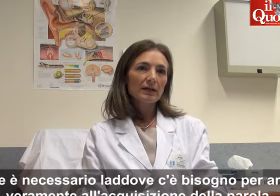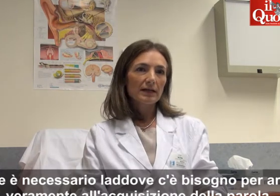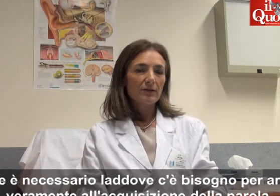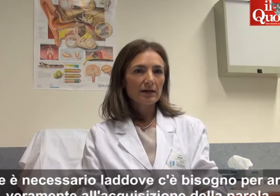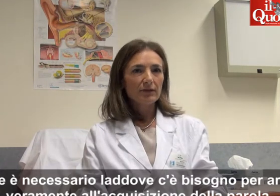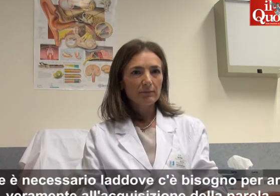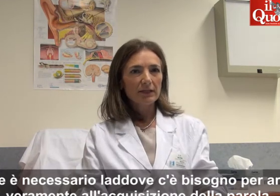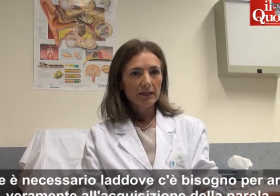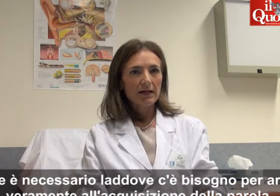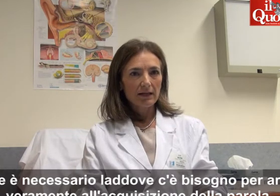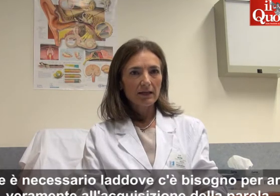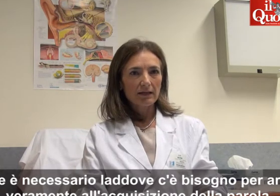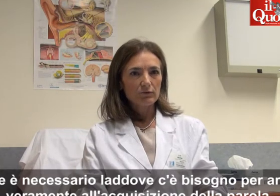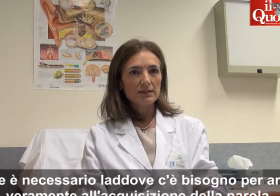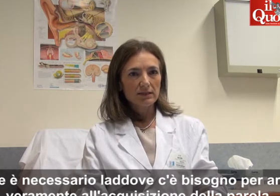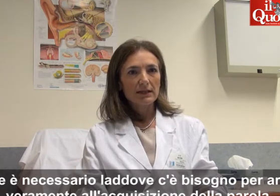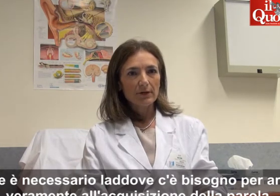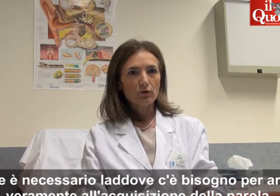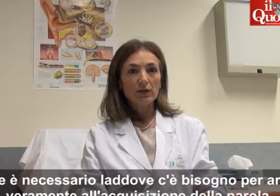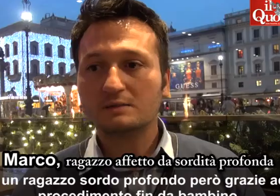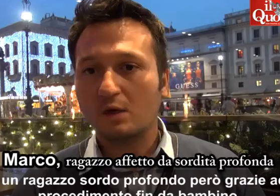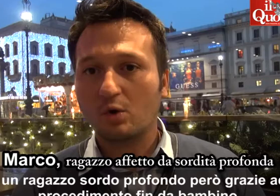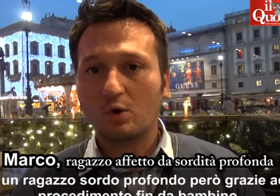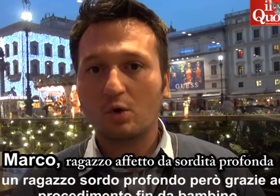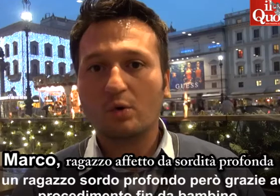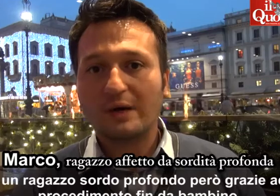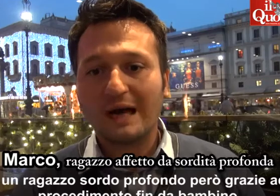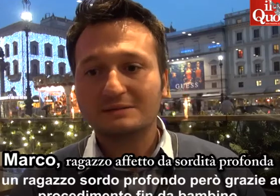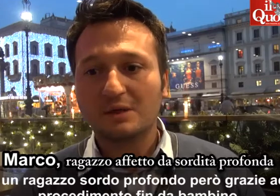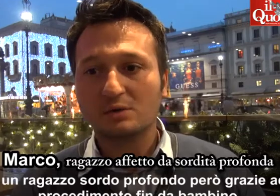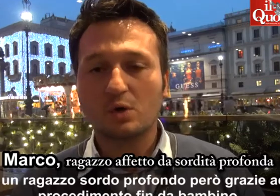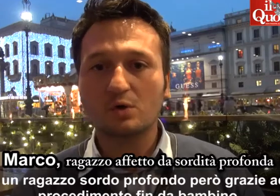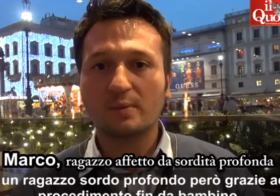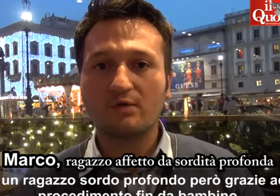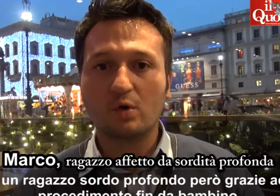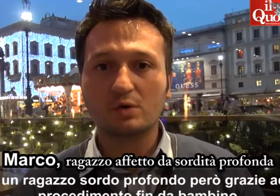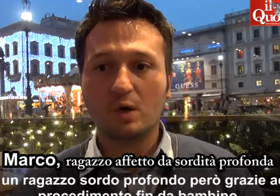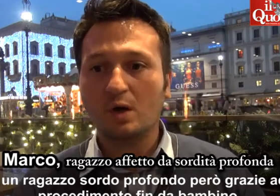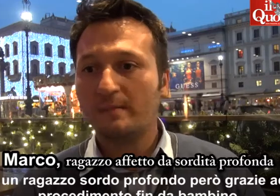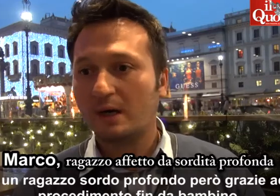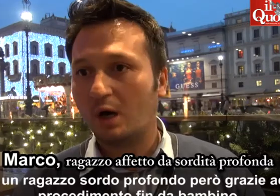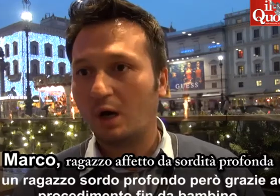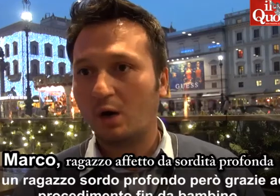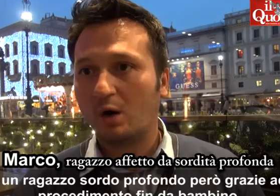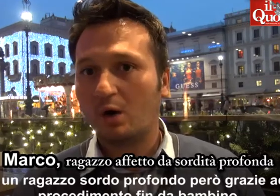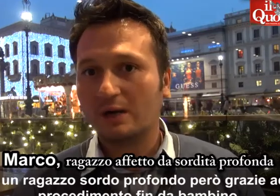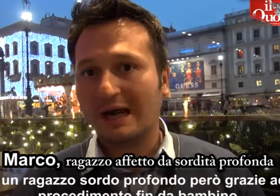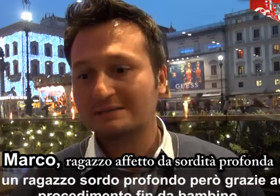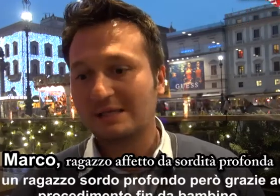arrivare veramente all'acquisizione della parola. Io sono un ragazzo sordo profondo, però grazie